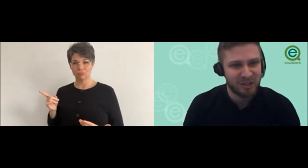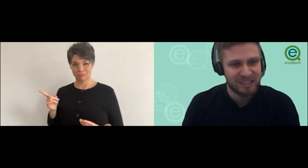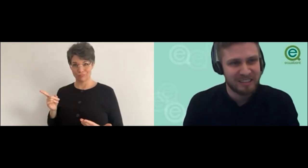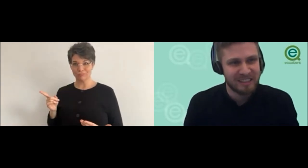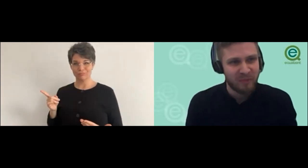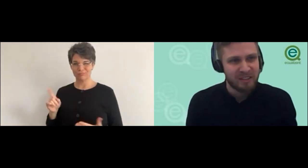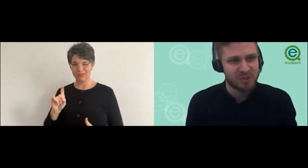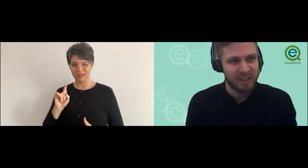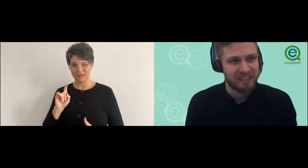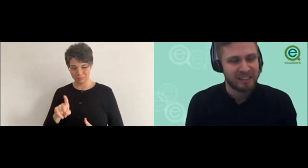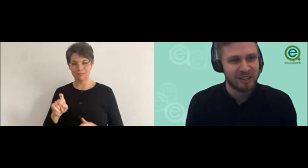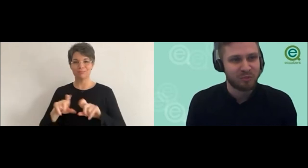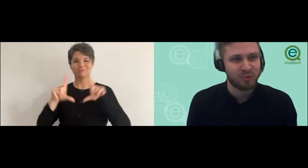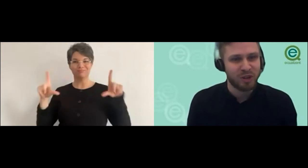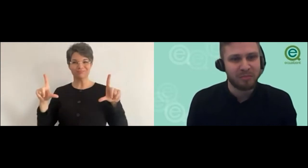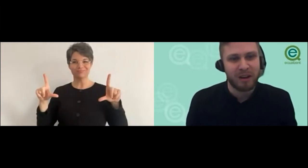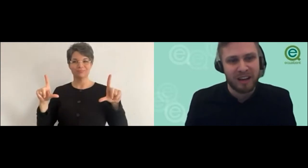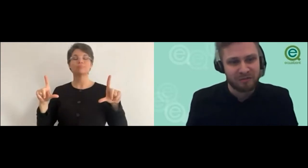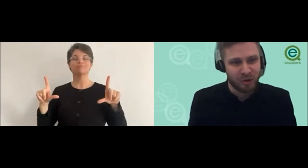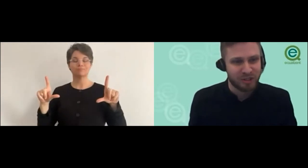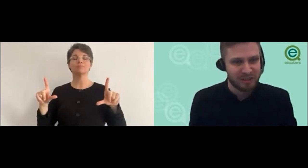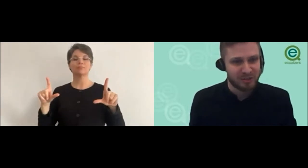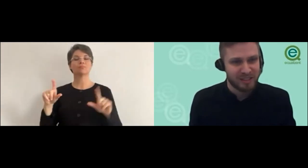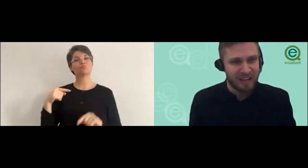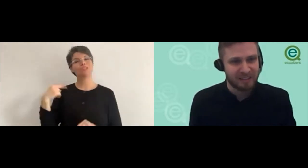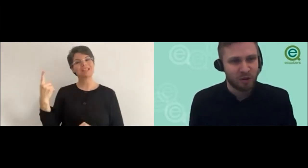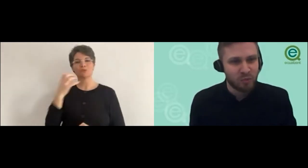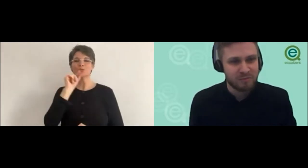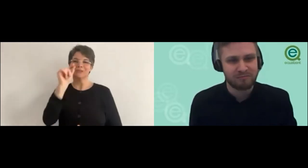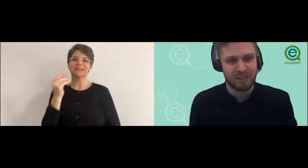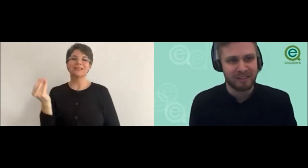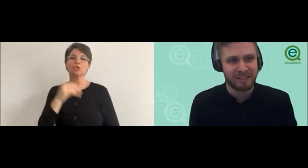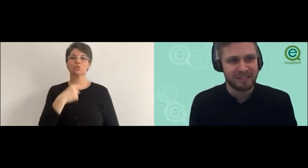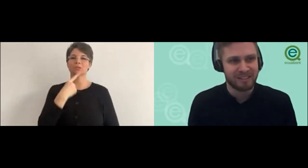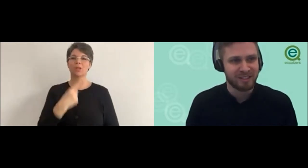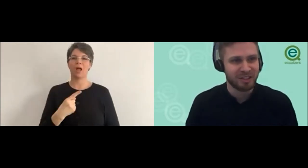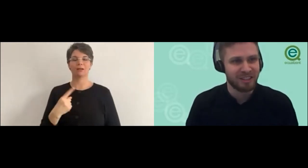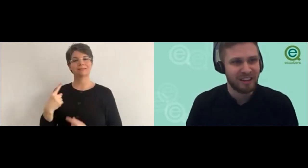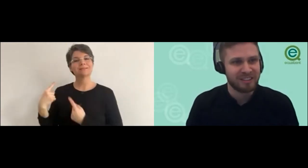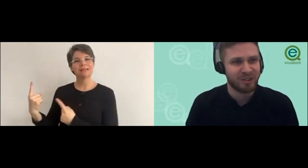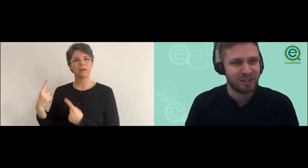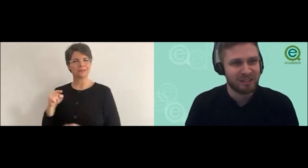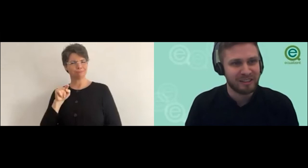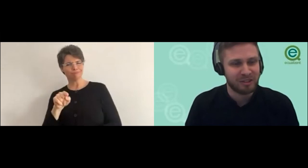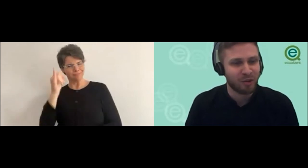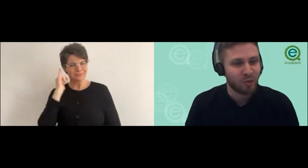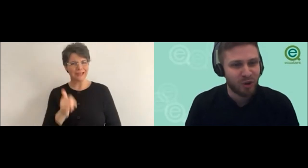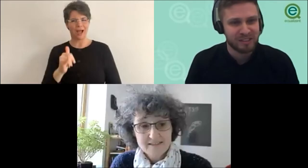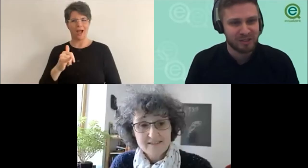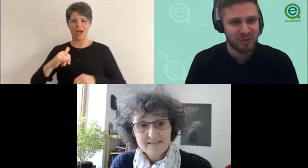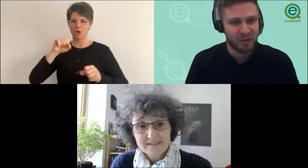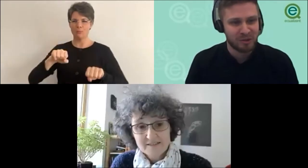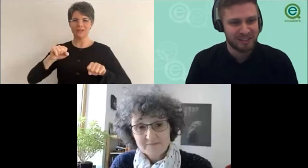freischalten könntest. Susanne würde ein paar Worte dazu sagen, warum sie sich entschieden hat, dort, warum